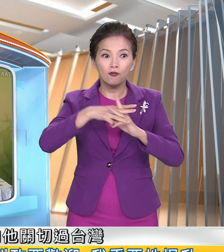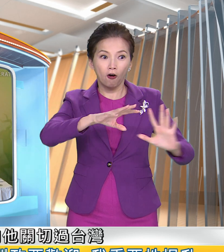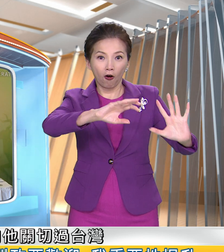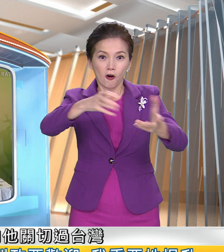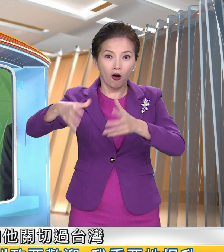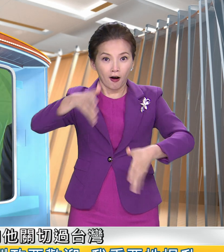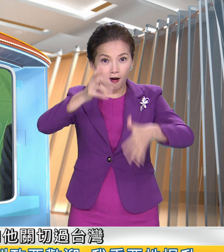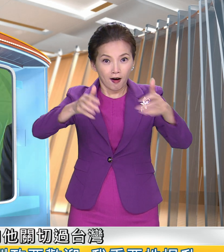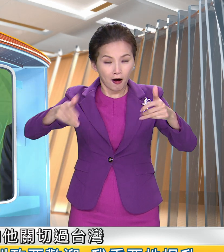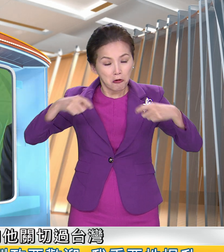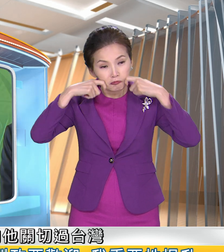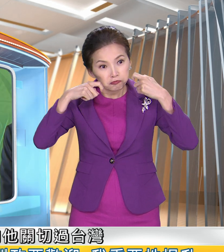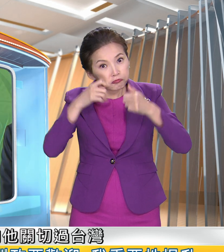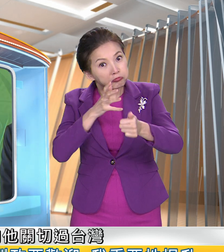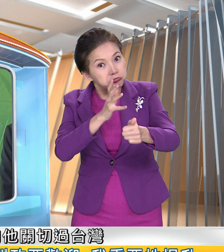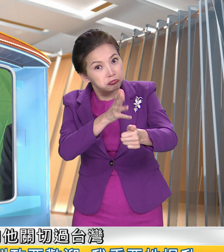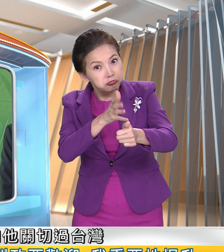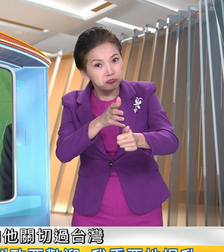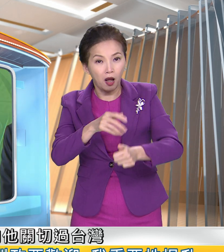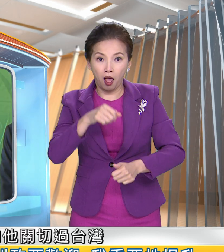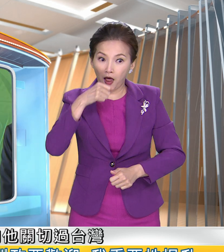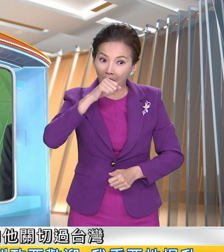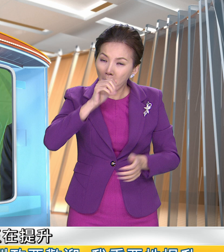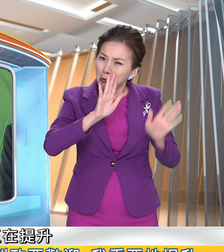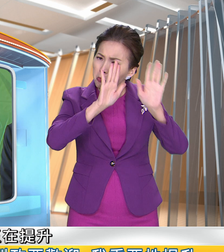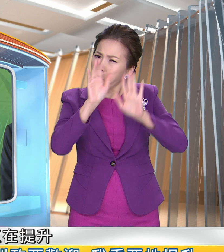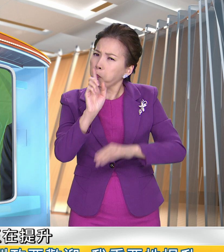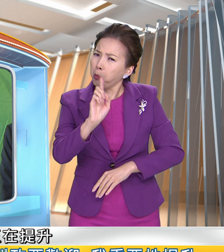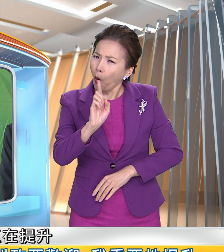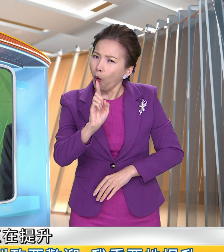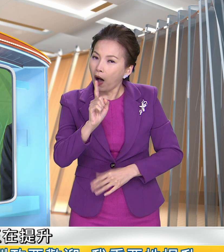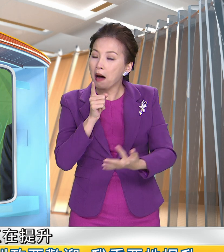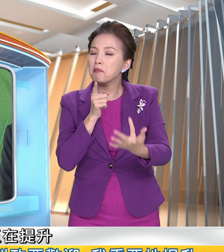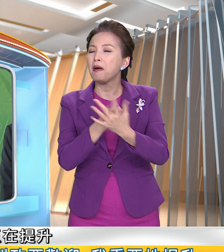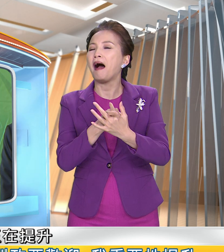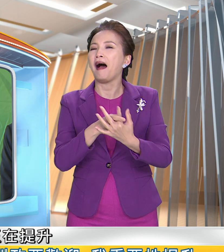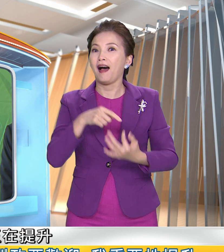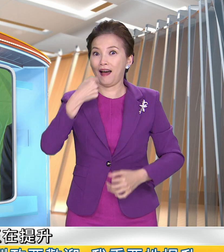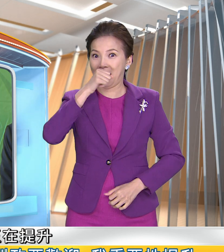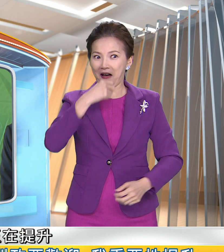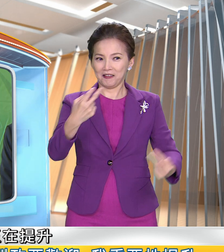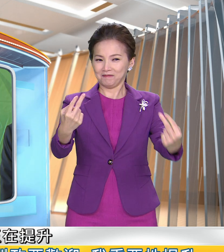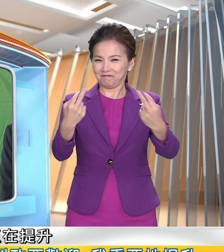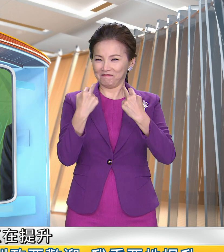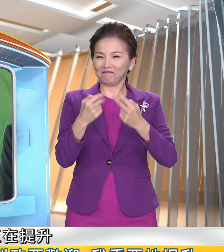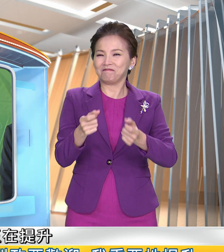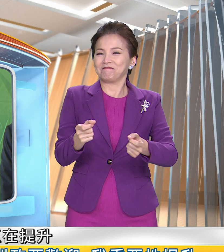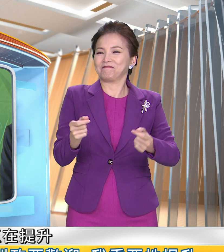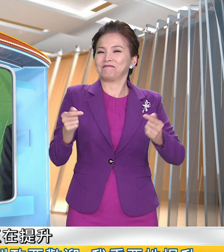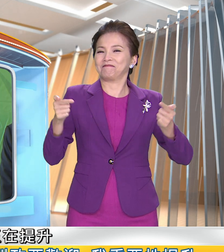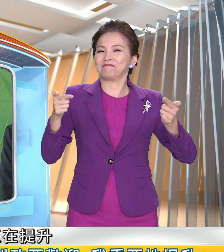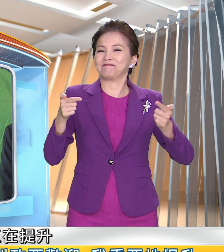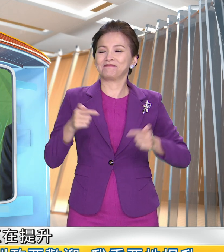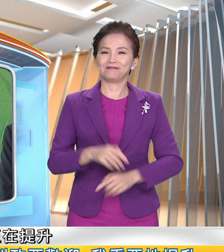要向他关切过台湾，显见台湾重要性正在提升。